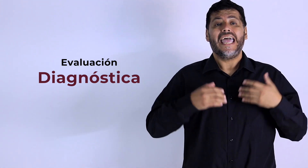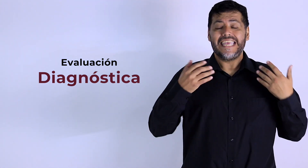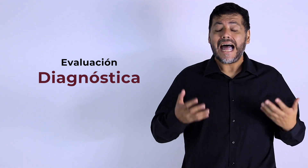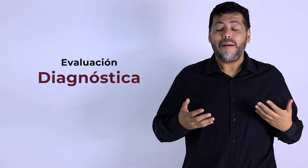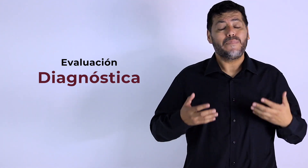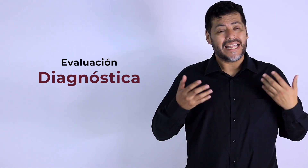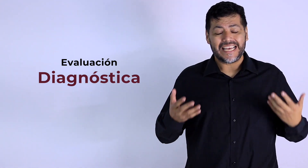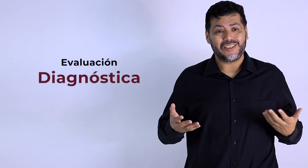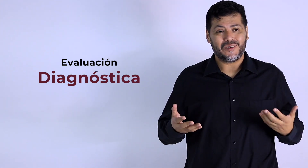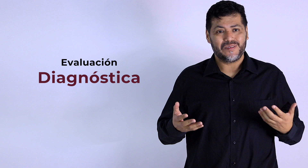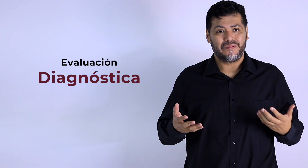la planeación.